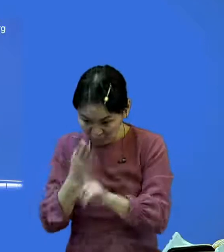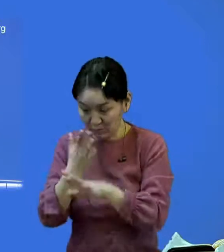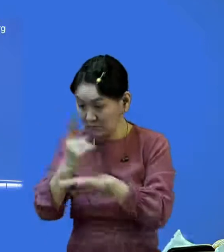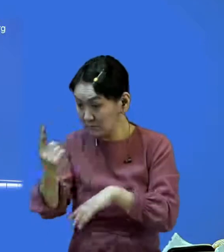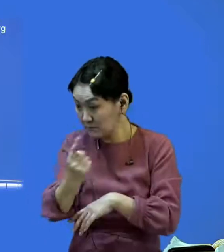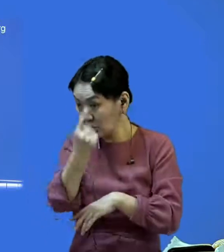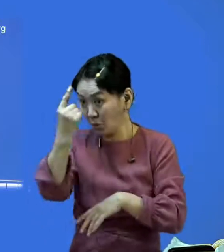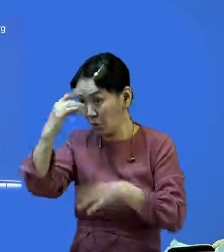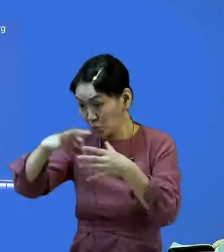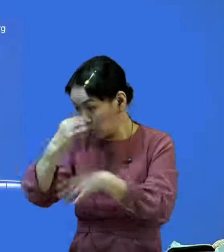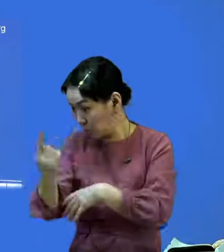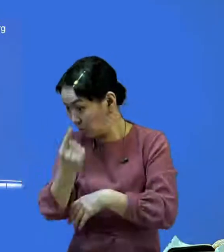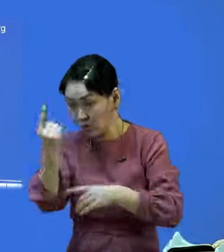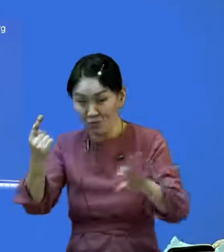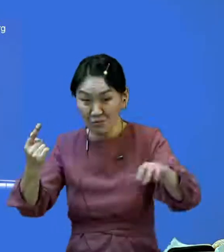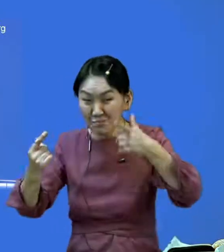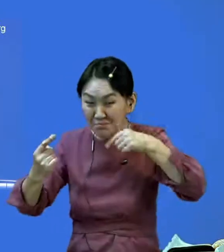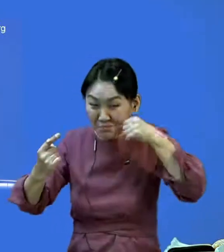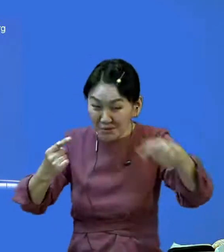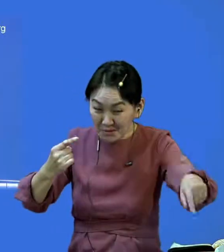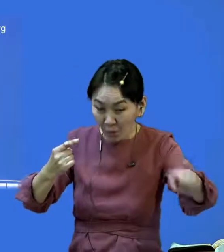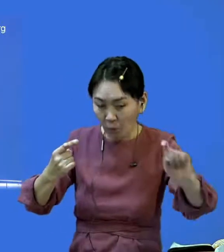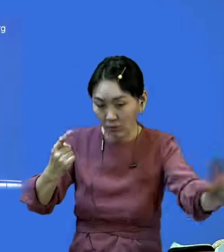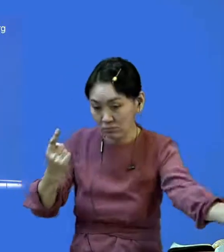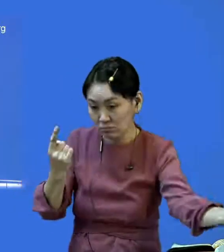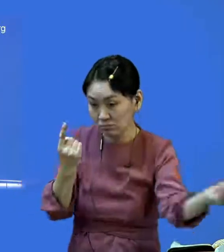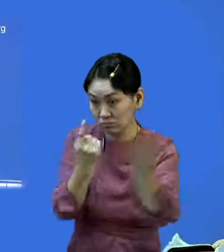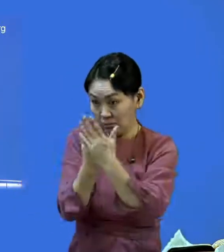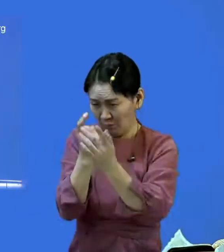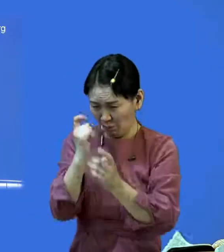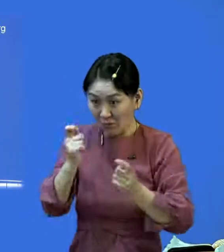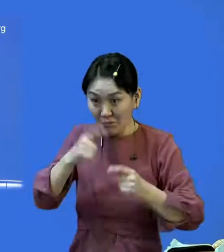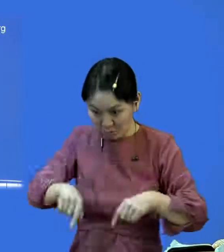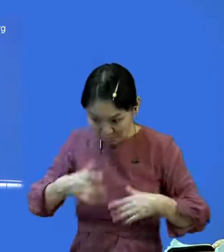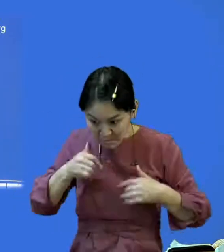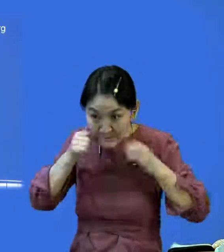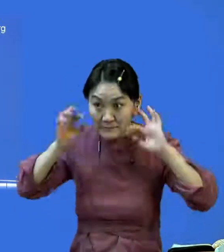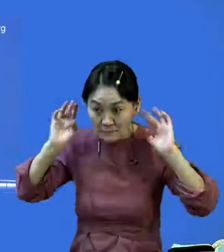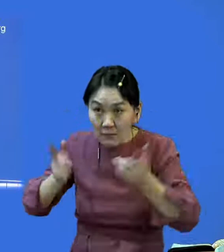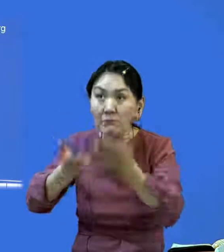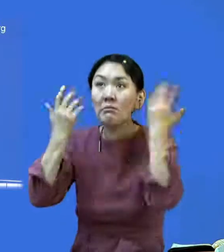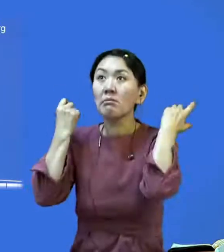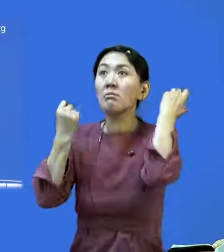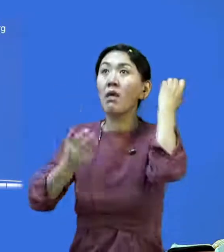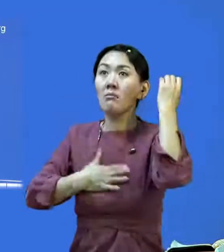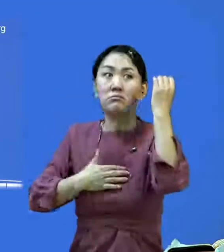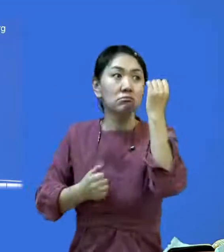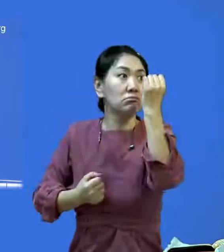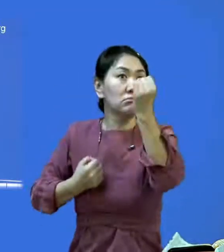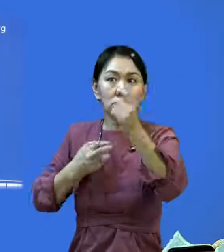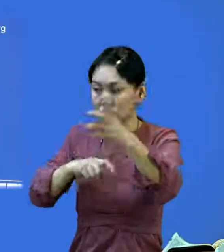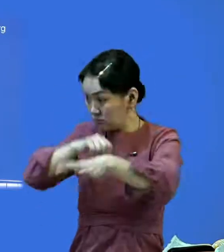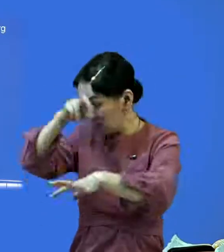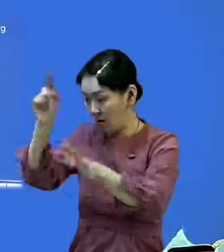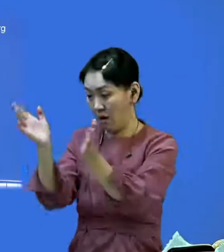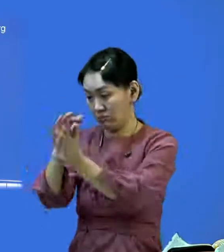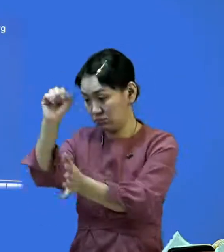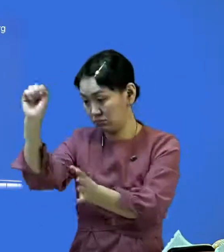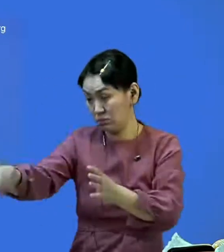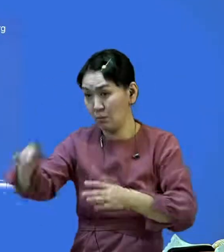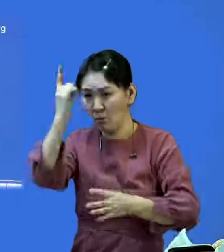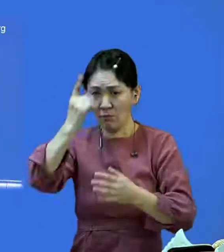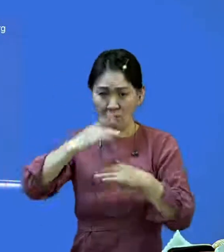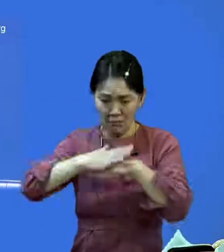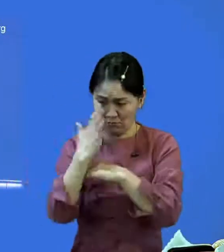тийм ээ сэтгэлийг хоёуланг нь хөнөөж чаднаа гэсэн. Тэгэлэр бурхан хамгийн сүүлд нь махуудыг нь гүртэл амьдруулдаг байна. Бурхан